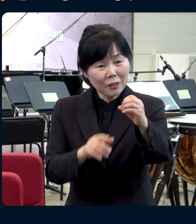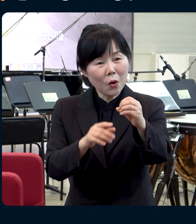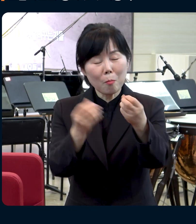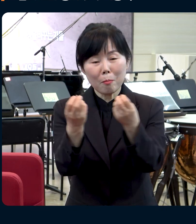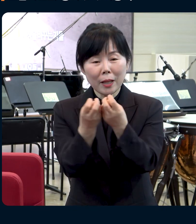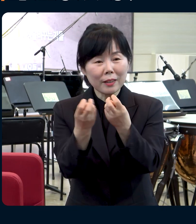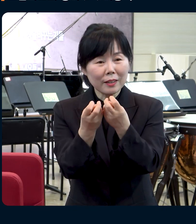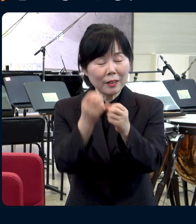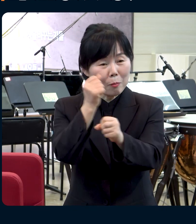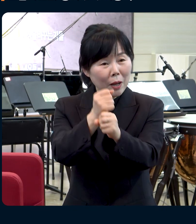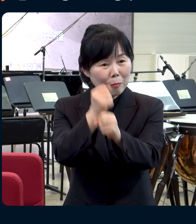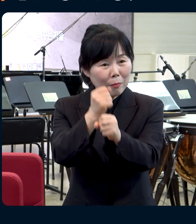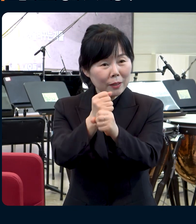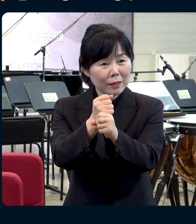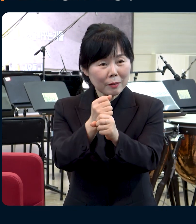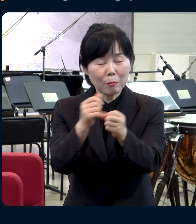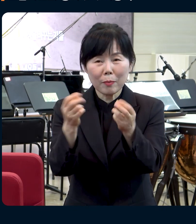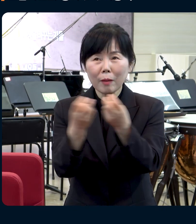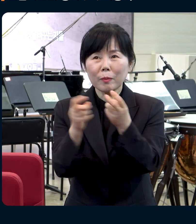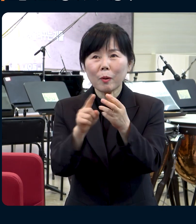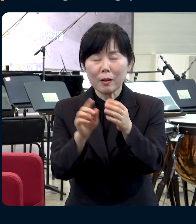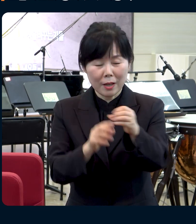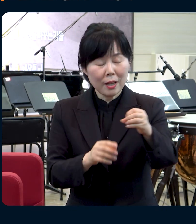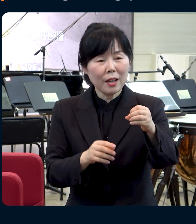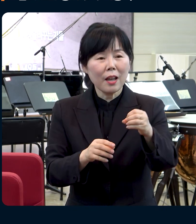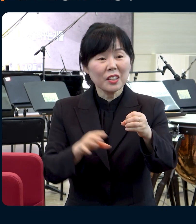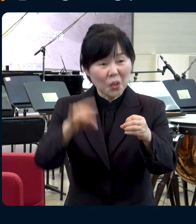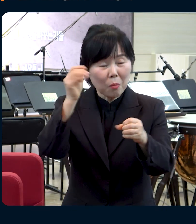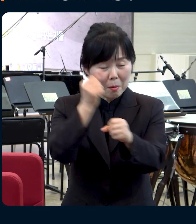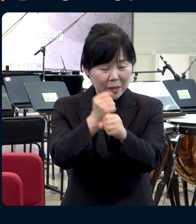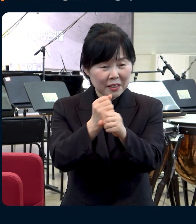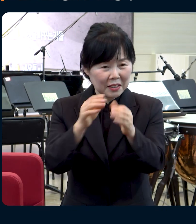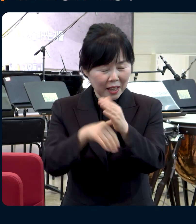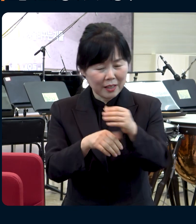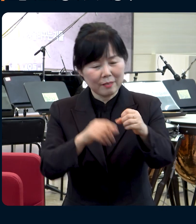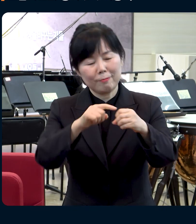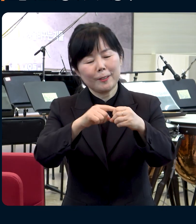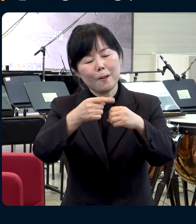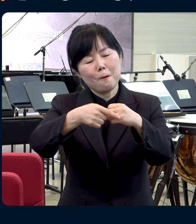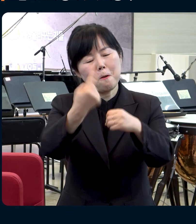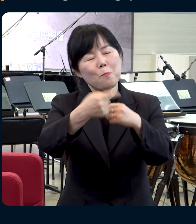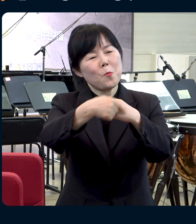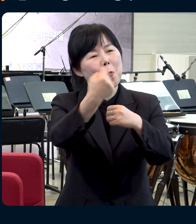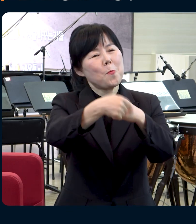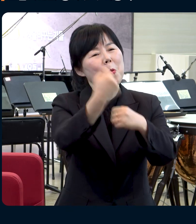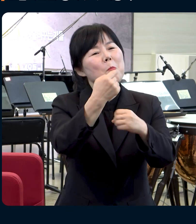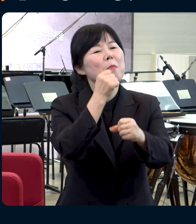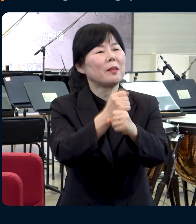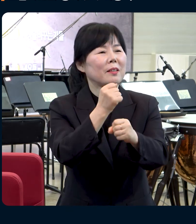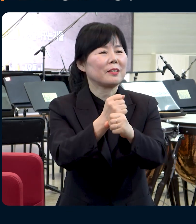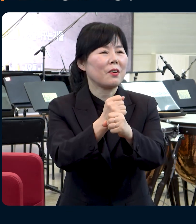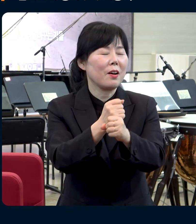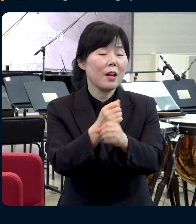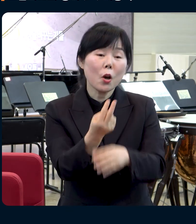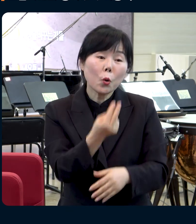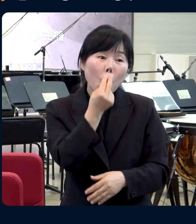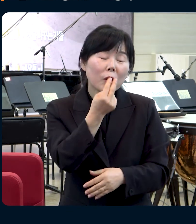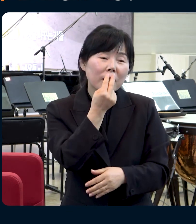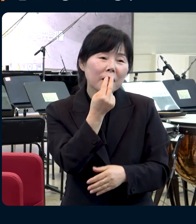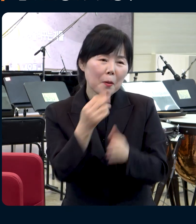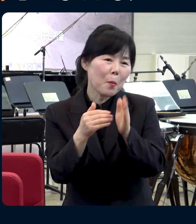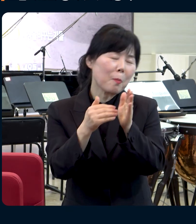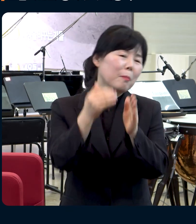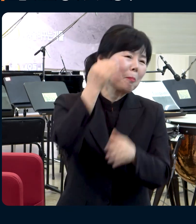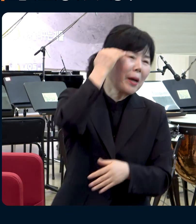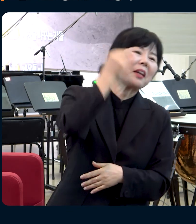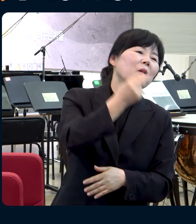아래 다 이걸 흠같이, 홈인데 흠같이 넣는 거죠. 근데 여러분,